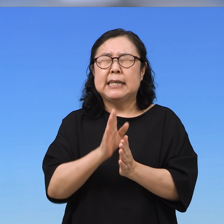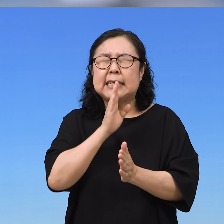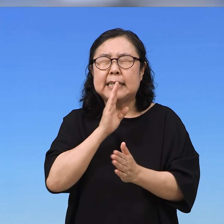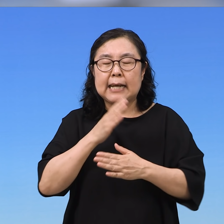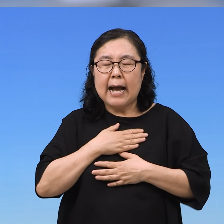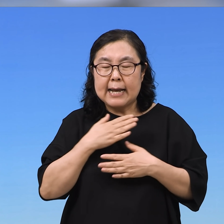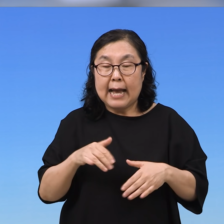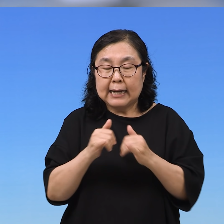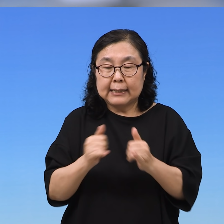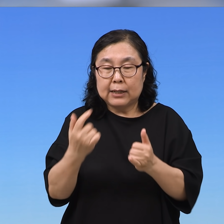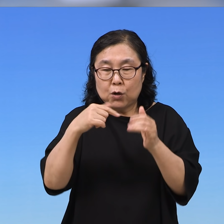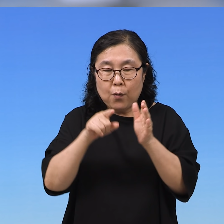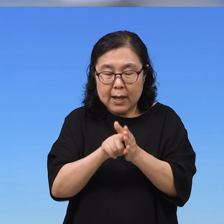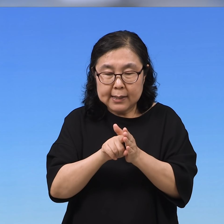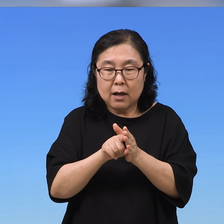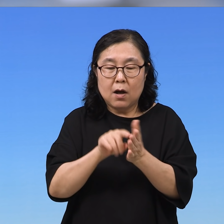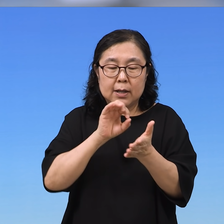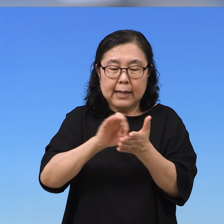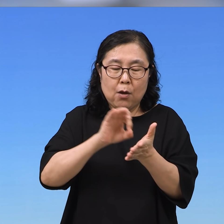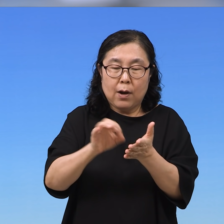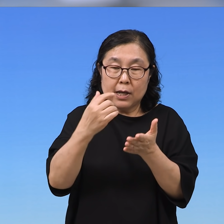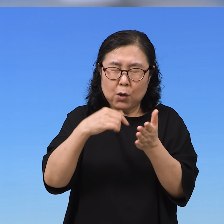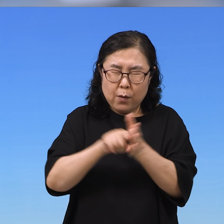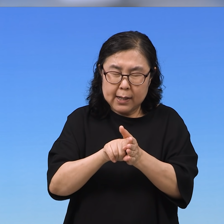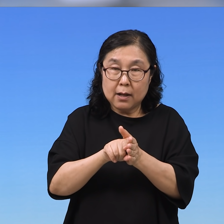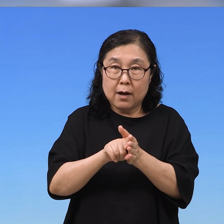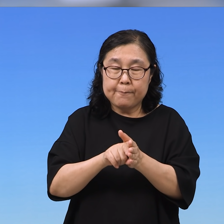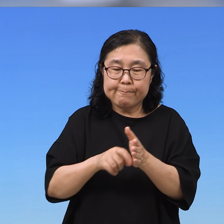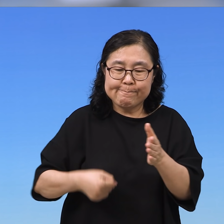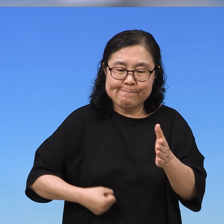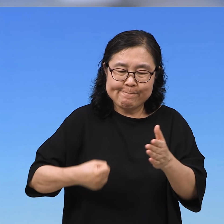진짜 약자들을 위한 것으로 쓰려고 결단만 하면